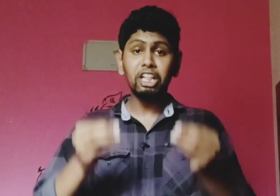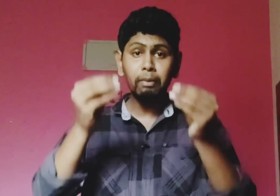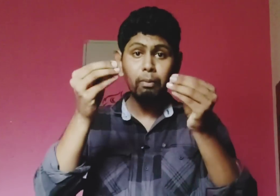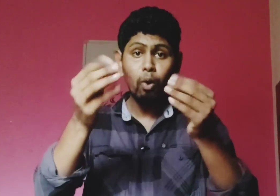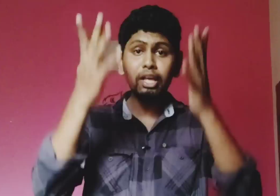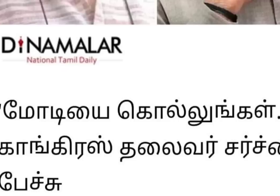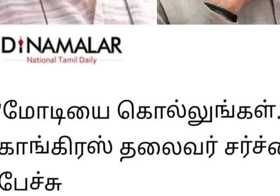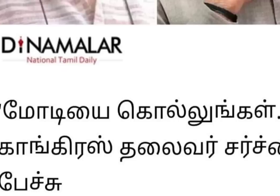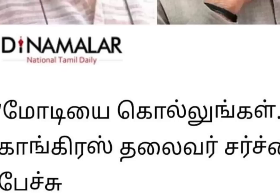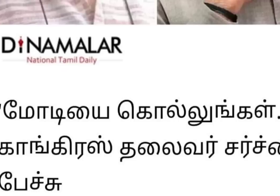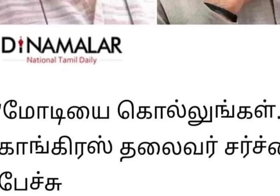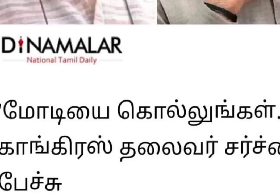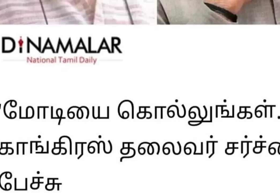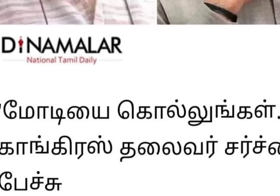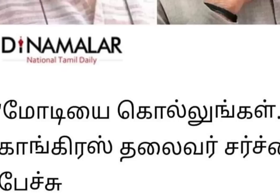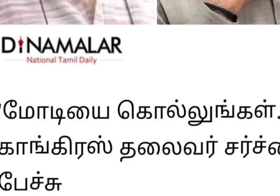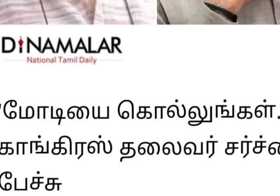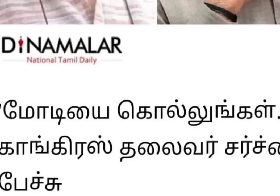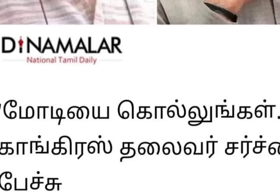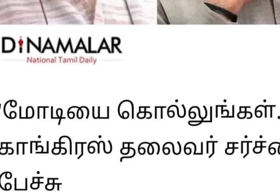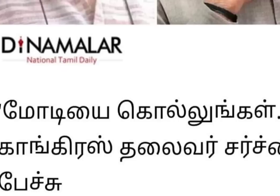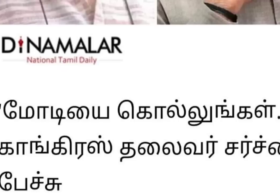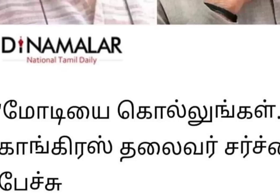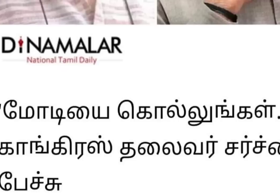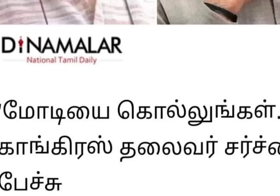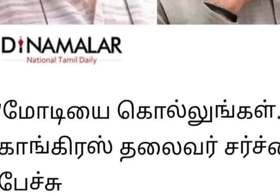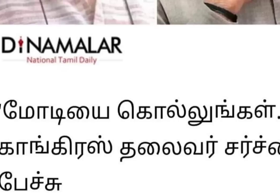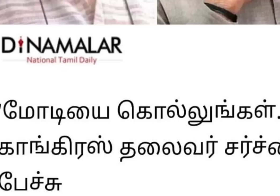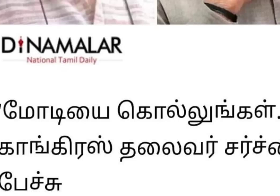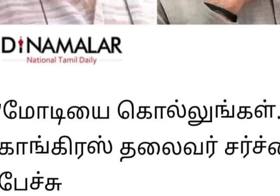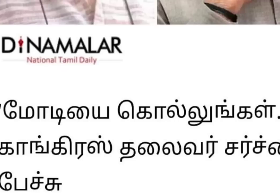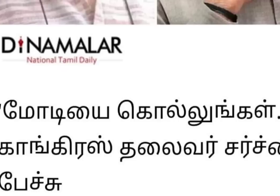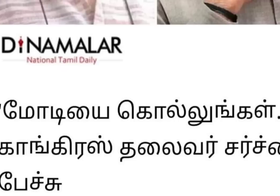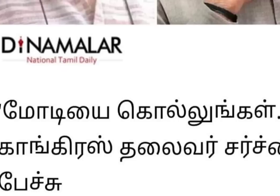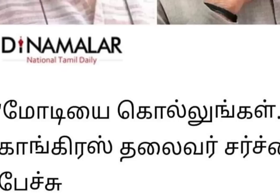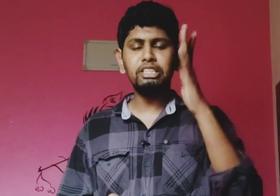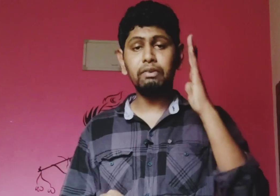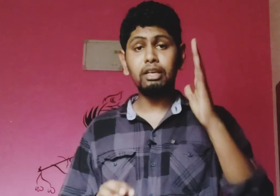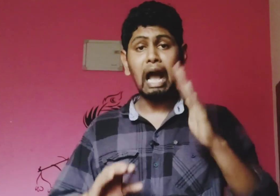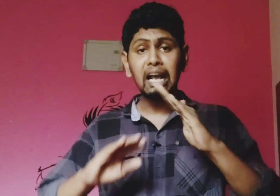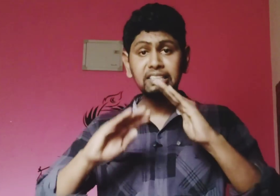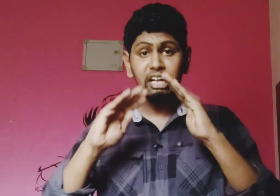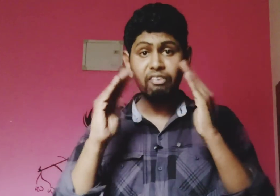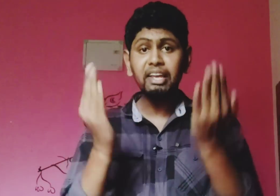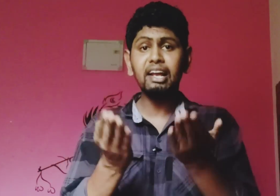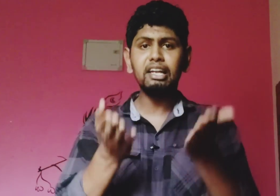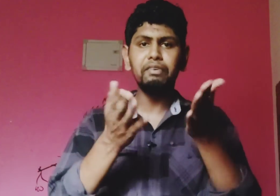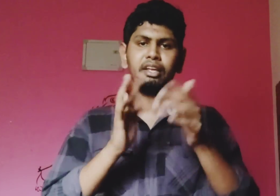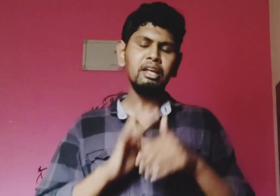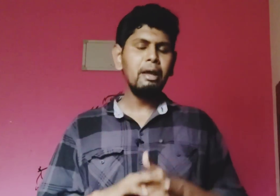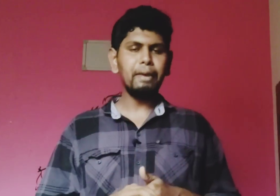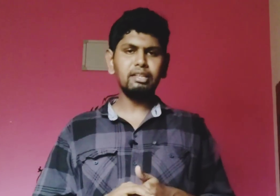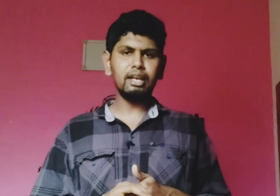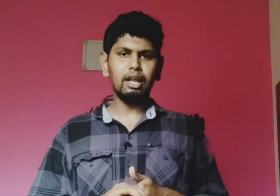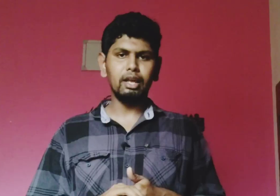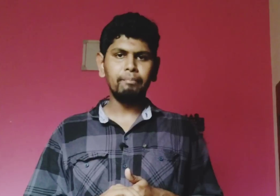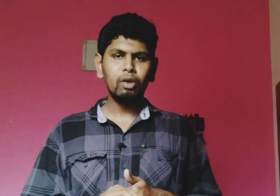பிரதமர் மோடியை கொல்லுங்க அப்படின்னு சொல்லிட்டு ரொம்ப மோசமான ரொம்ப தவறான ஒரு ஸ்பீச்சை வந்து காங்கிரஸ் நிர்வாகிகள்கிட்ட வந்து பேசியிருக்காரு.